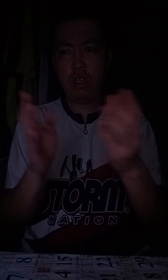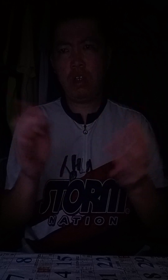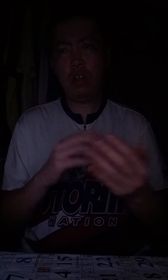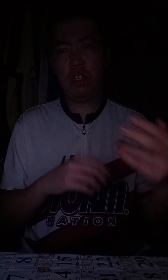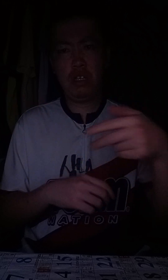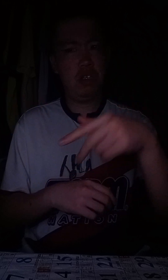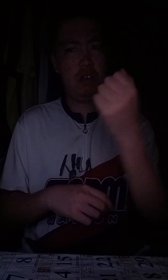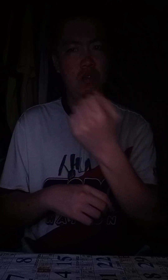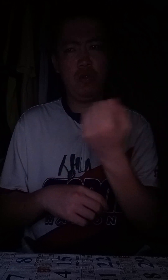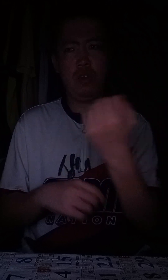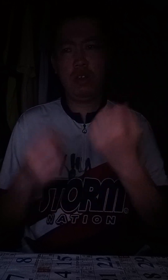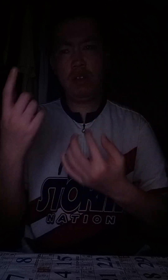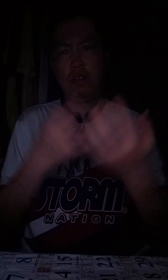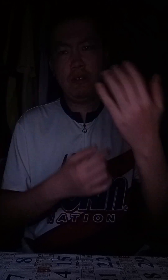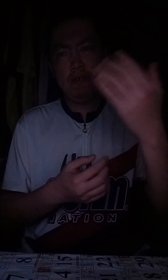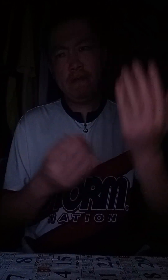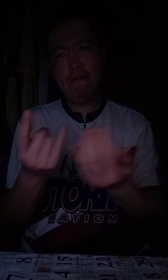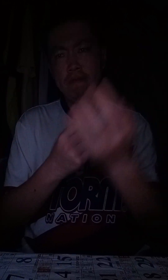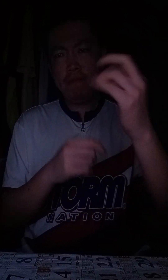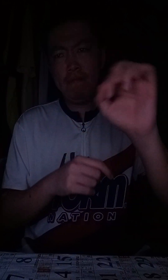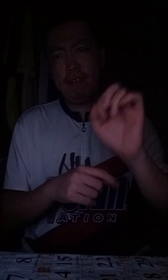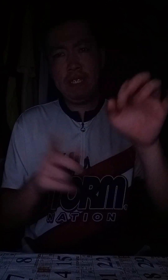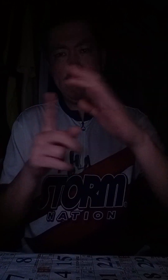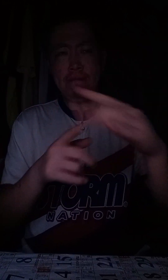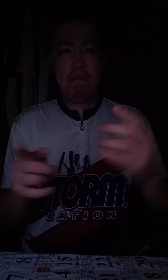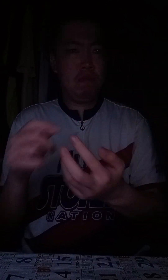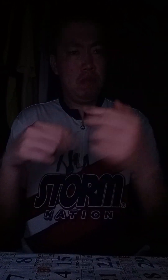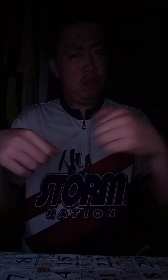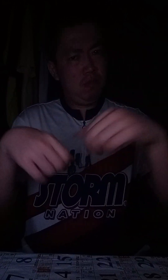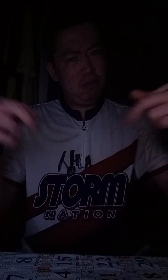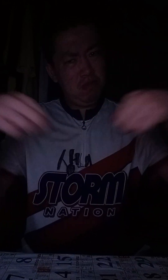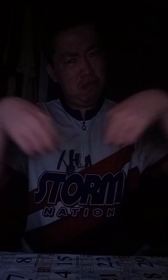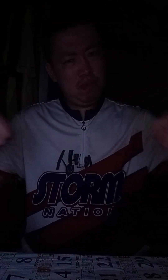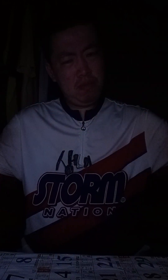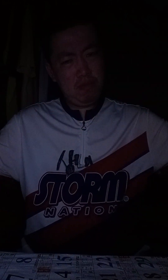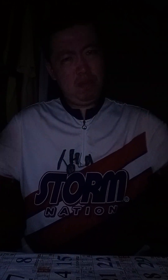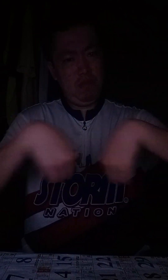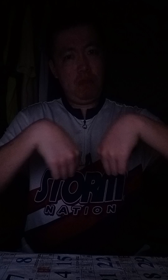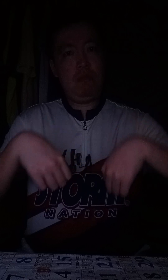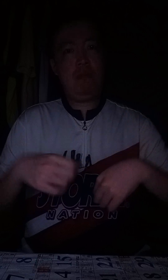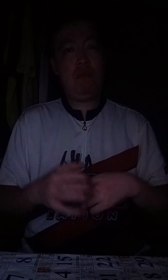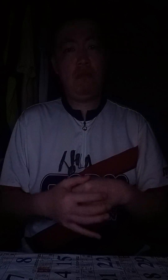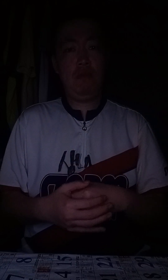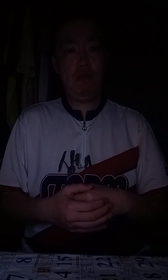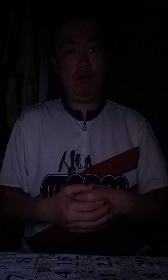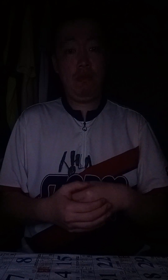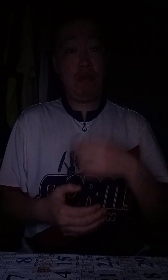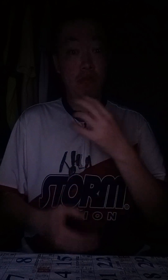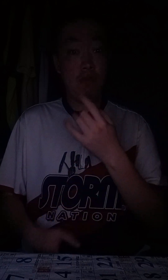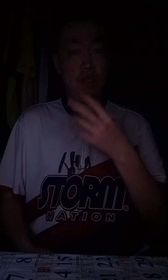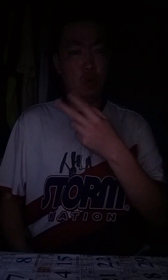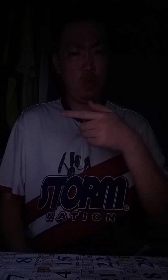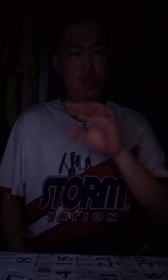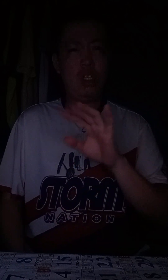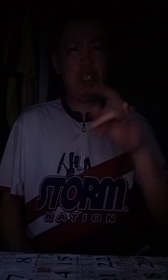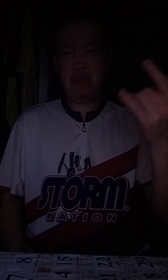승용차가 500m를 역주행해 다른 차량을 정면으로 들이받았습니다. 이 사고로 승용차 뒷좌석에 타고